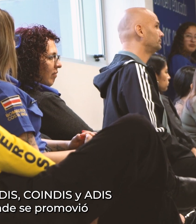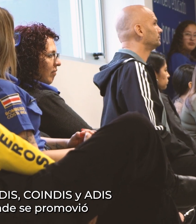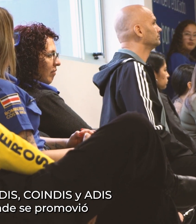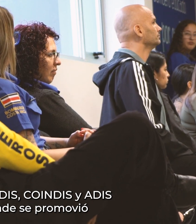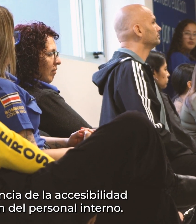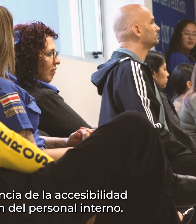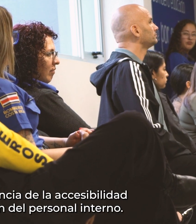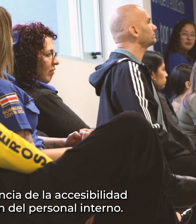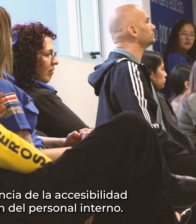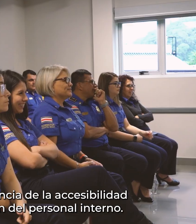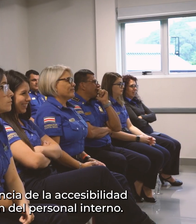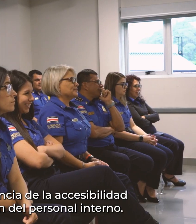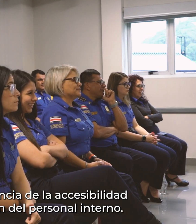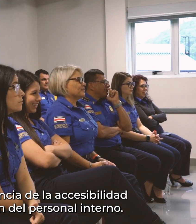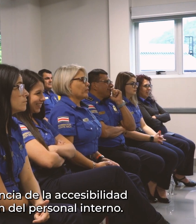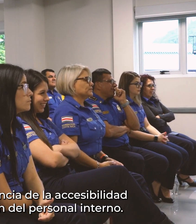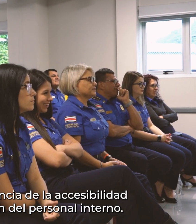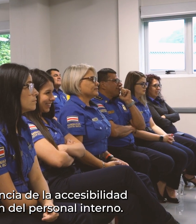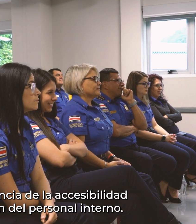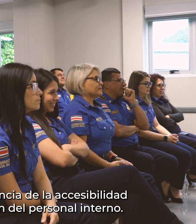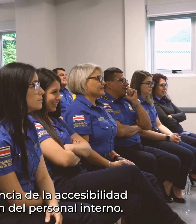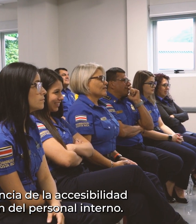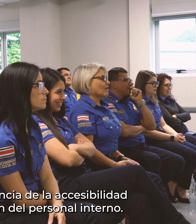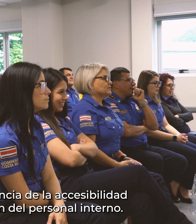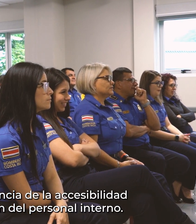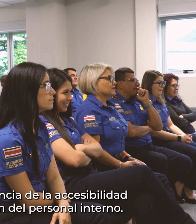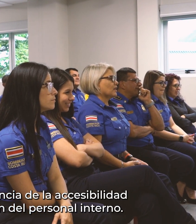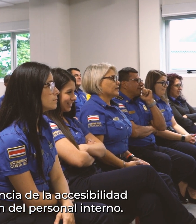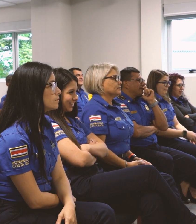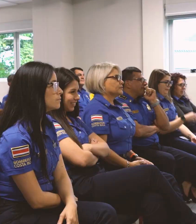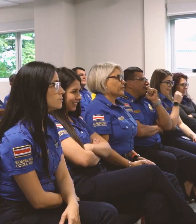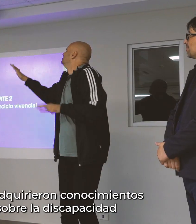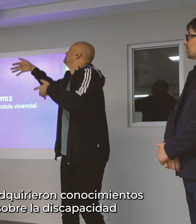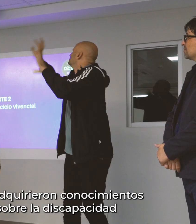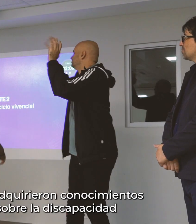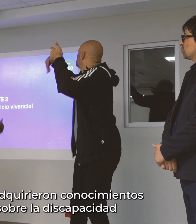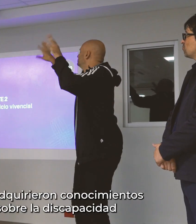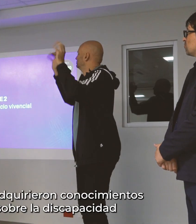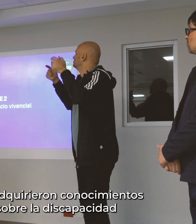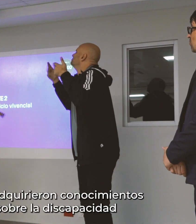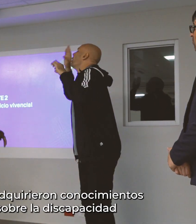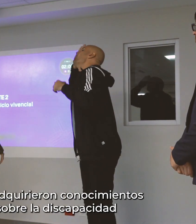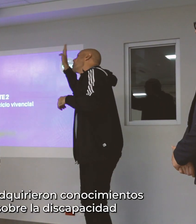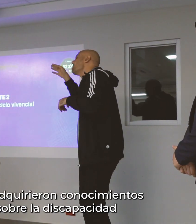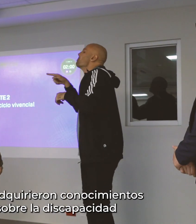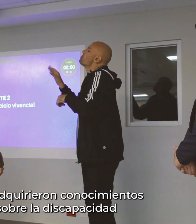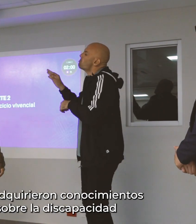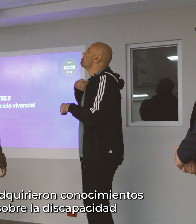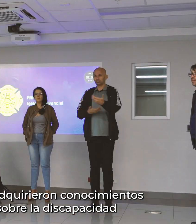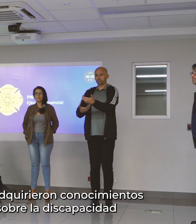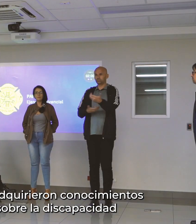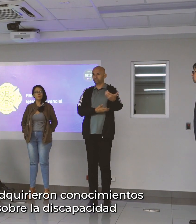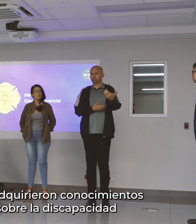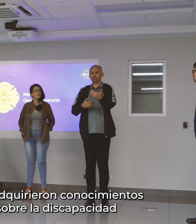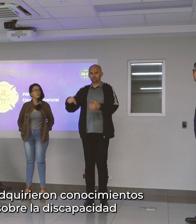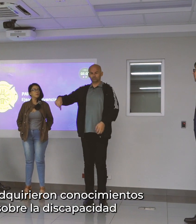donde se promovió la importancia de la accesibilidad e inclusión del personal interno. Además, se adquirieron conocimientos